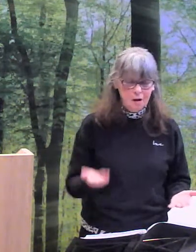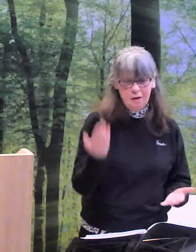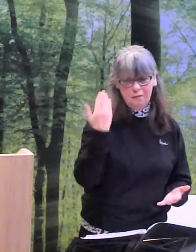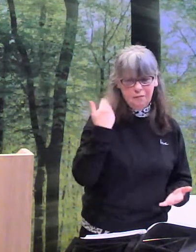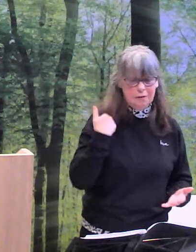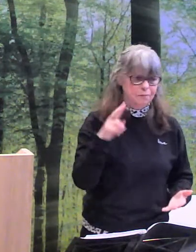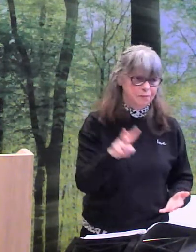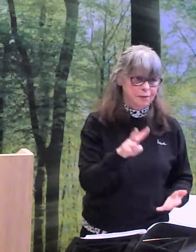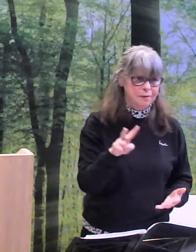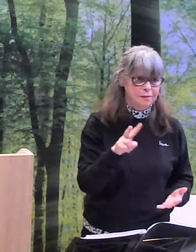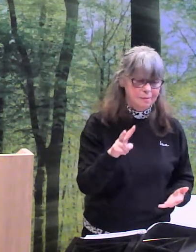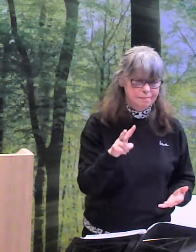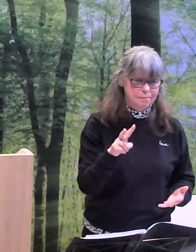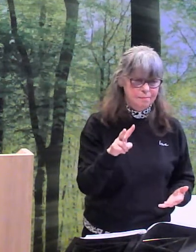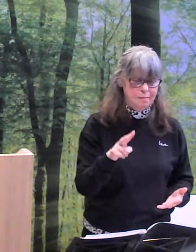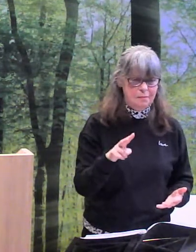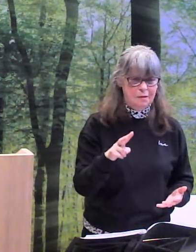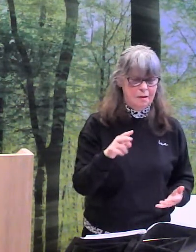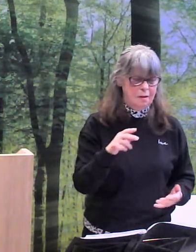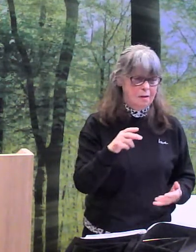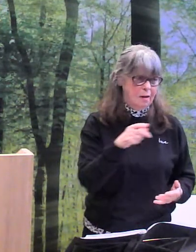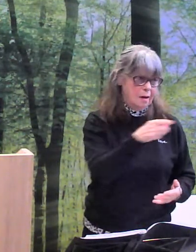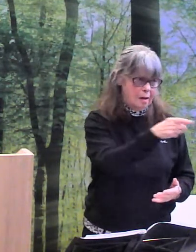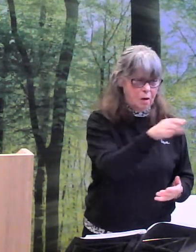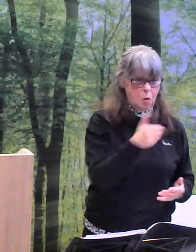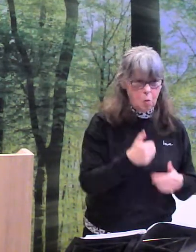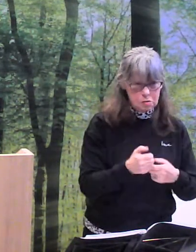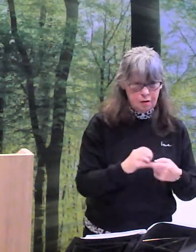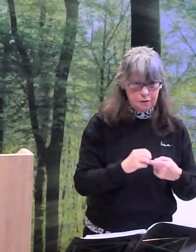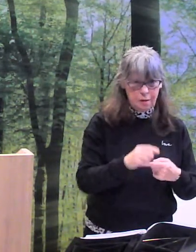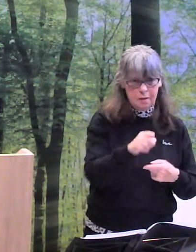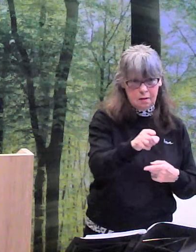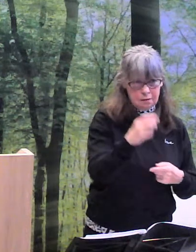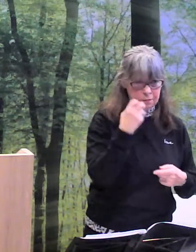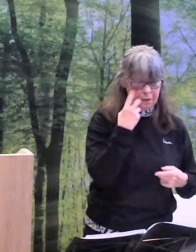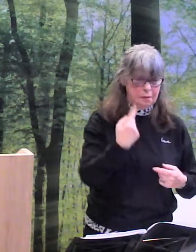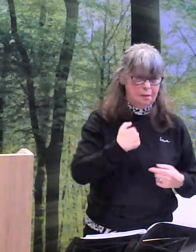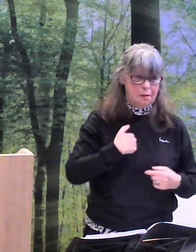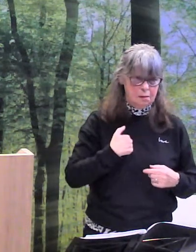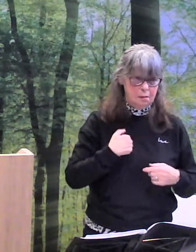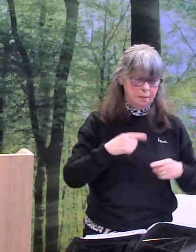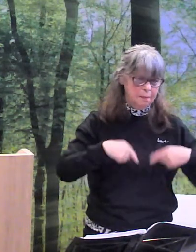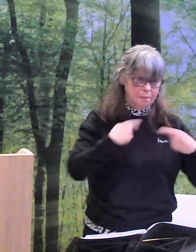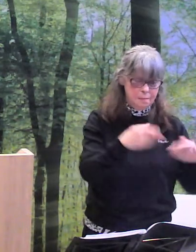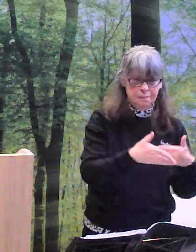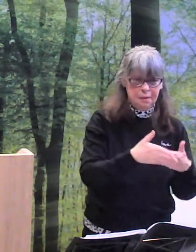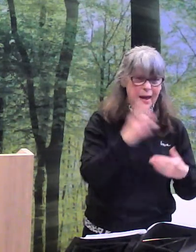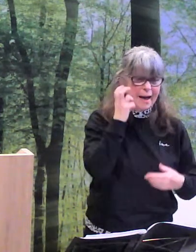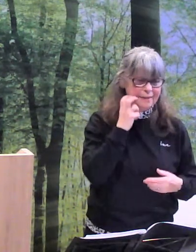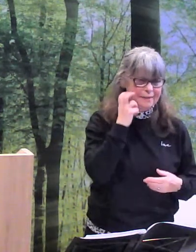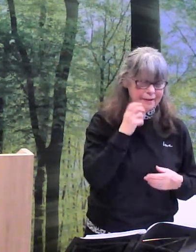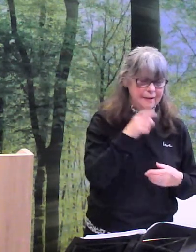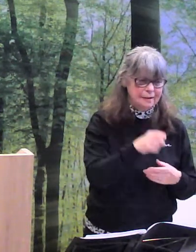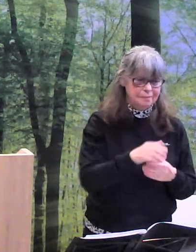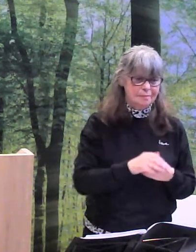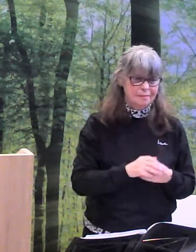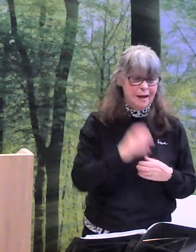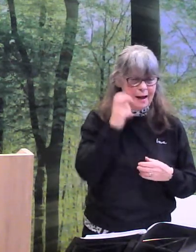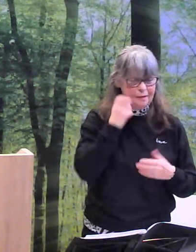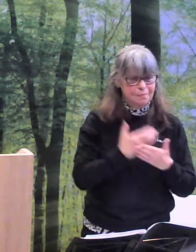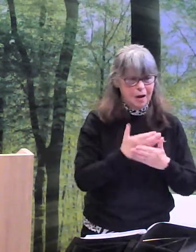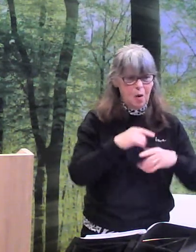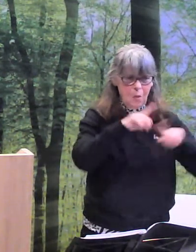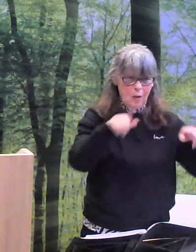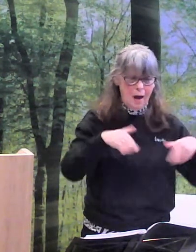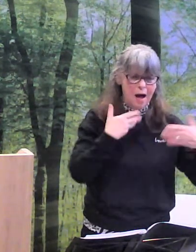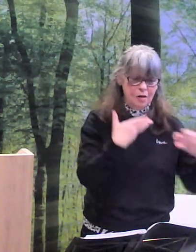En nu, verleden vrijdag, de tolk, Albert en ik, waren bij